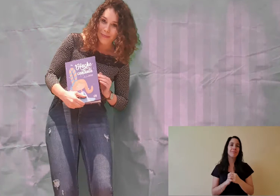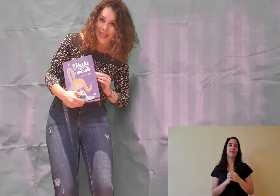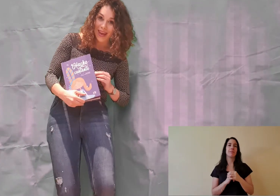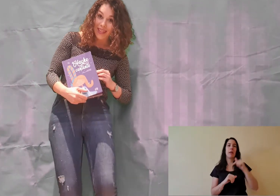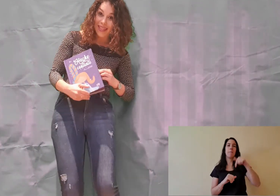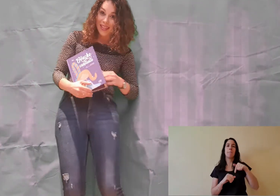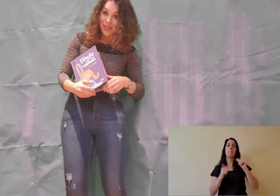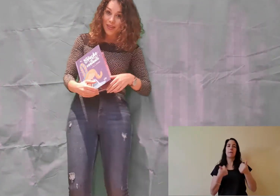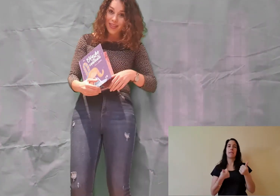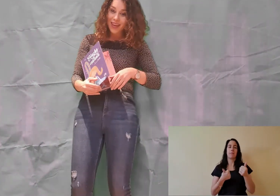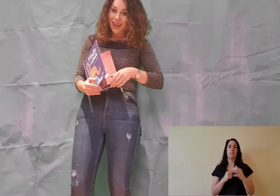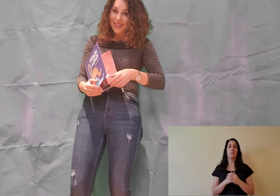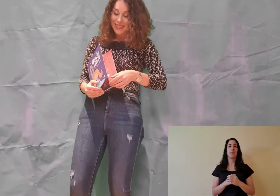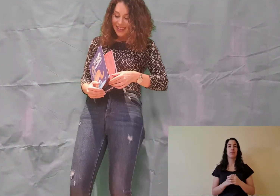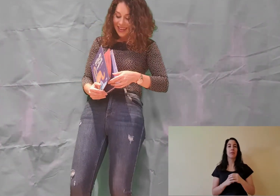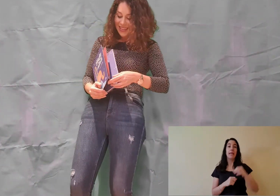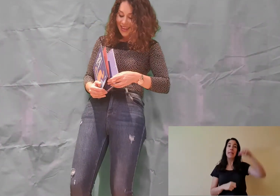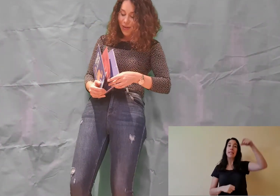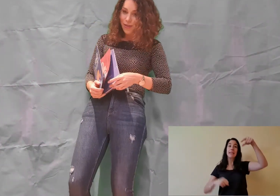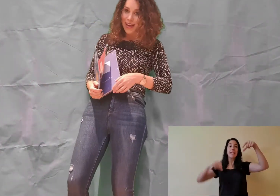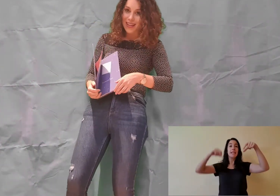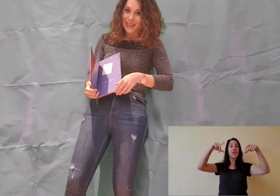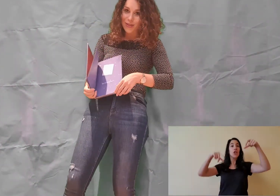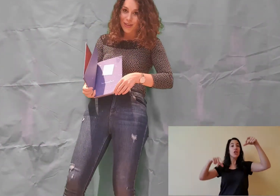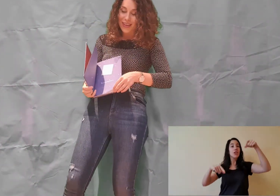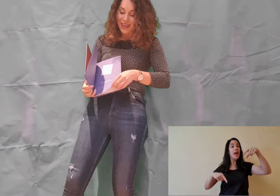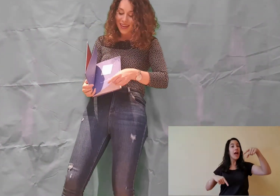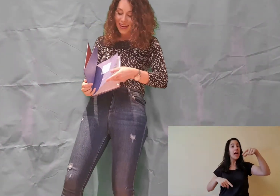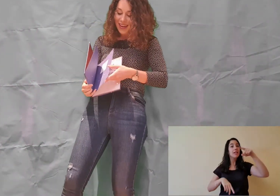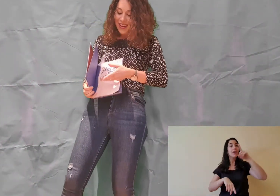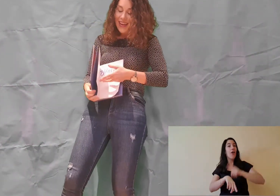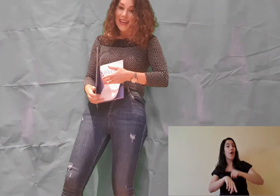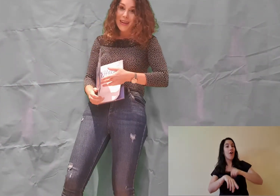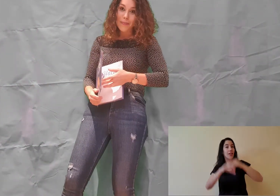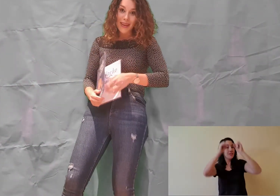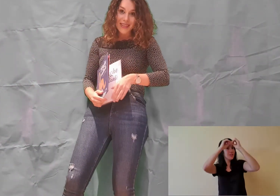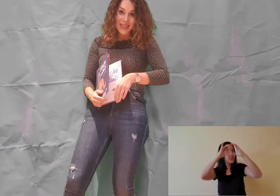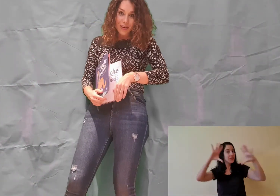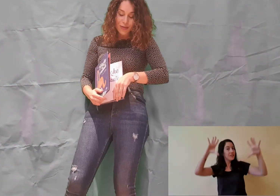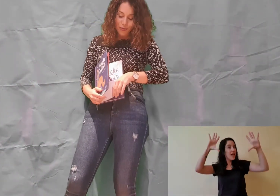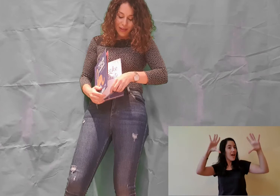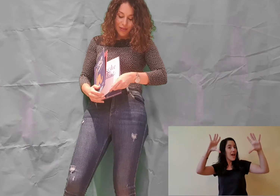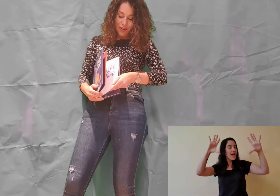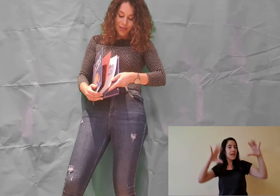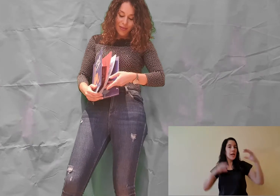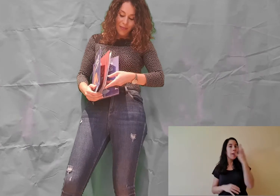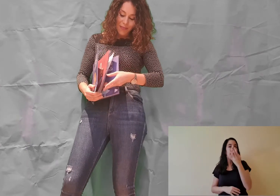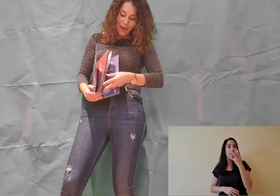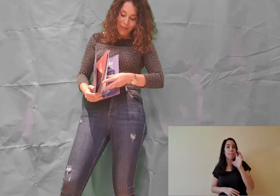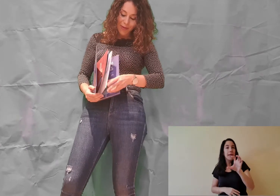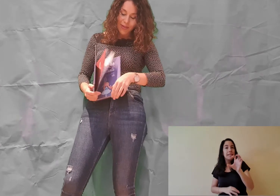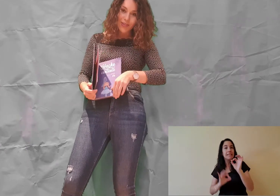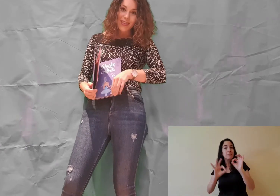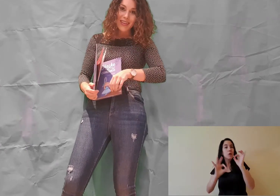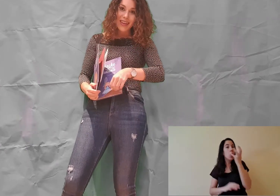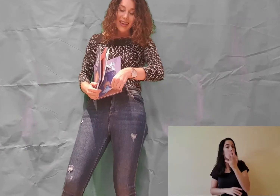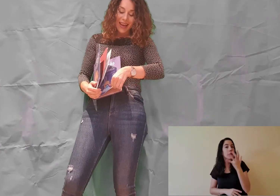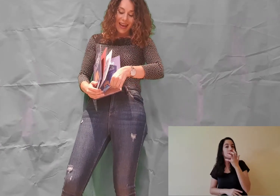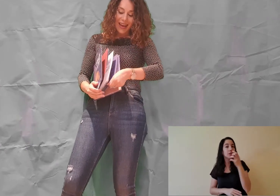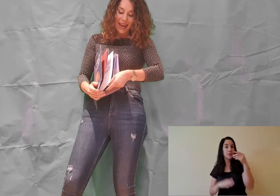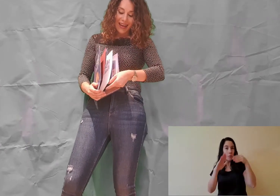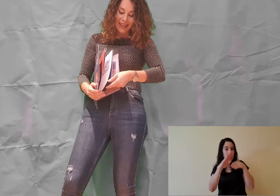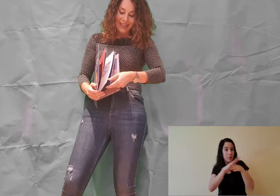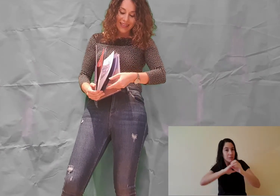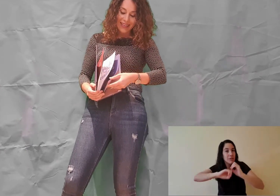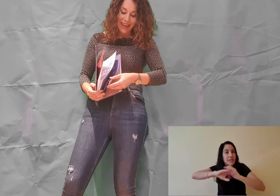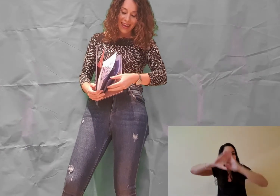vamos a empezar. Din don dan, es la hora de soñar. En el país de los cuentos vamos